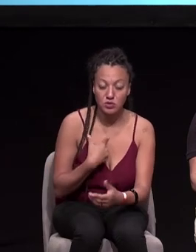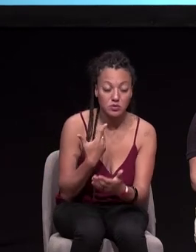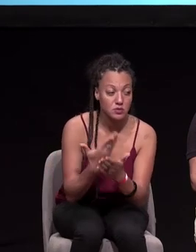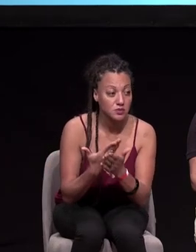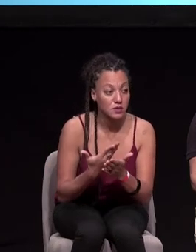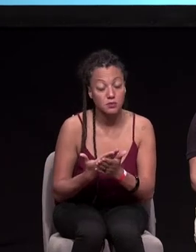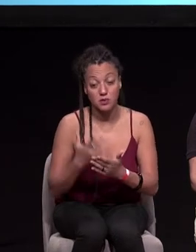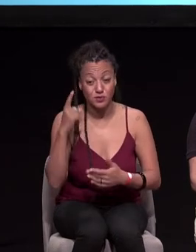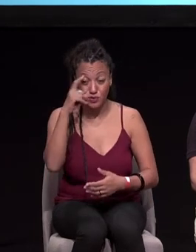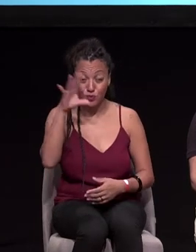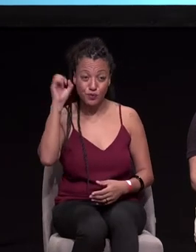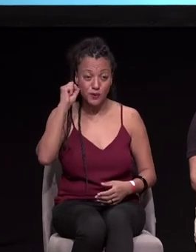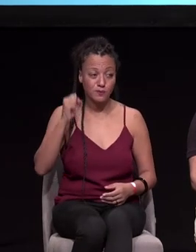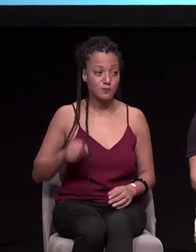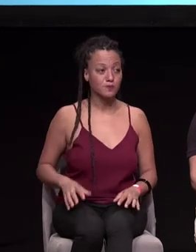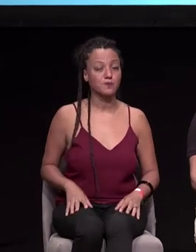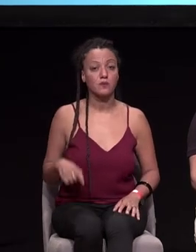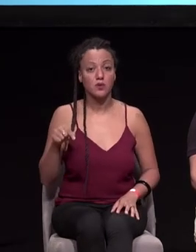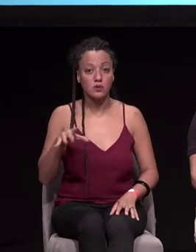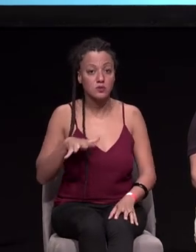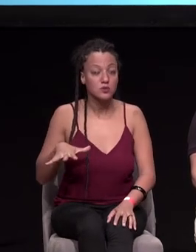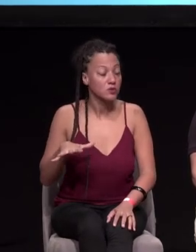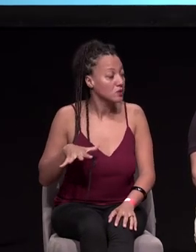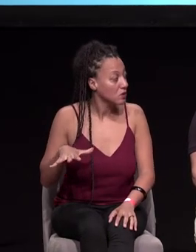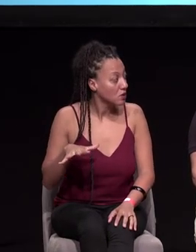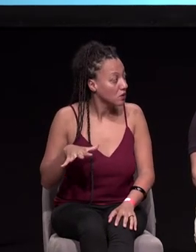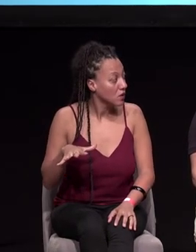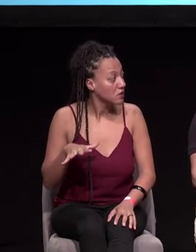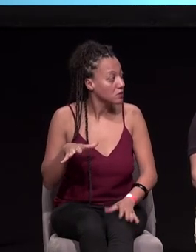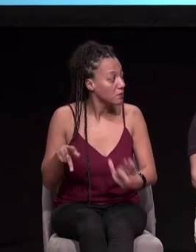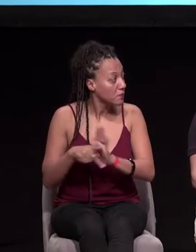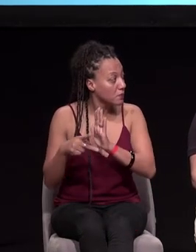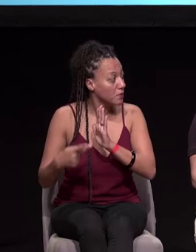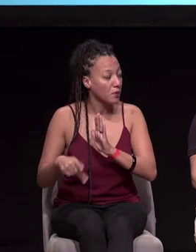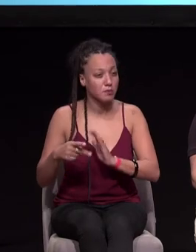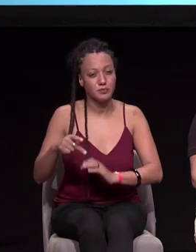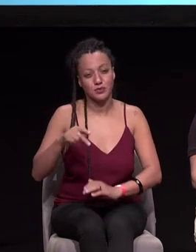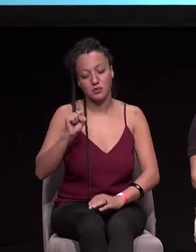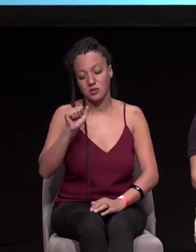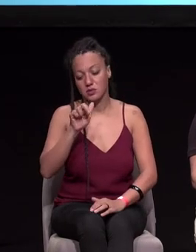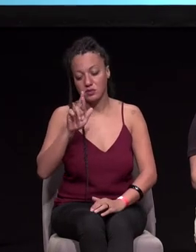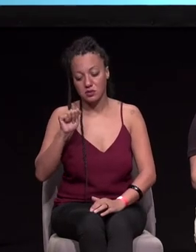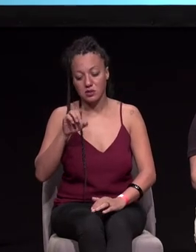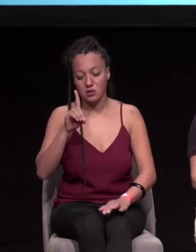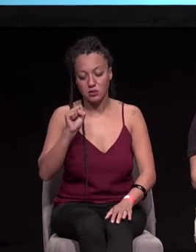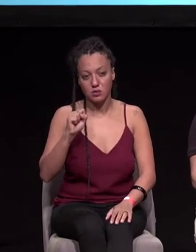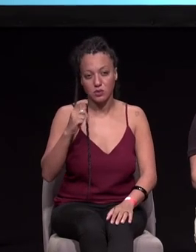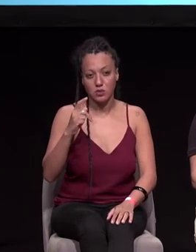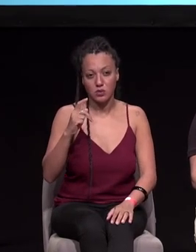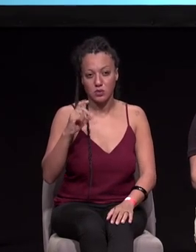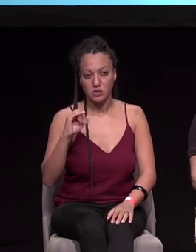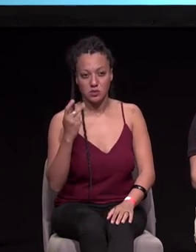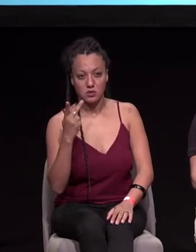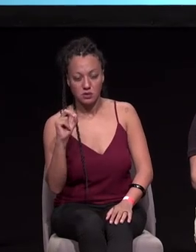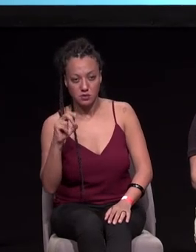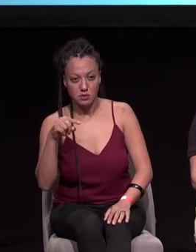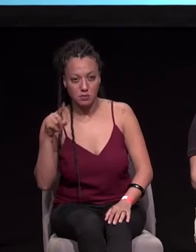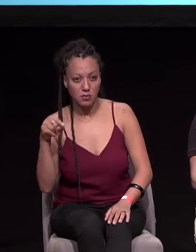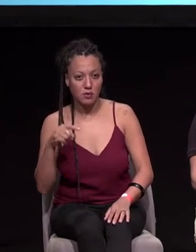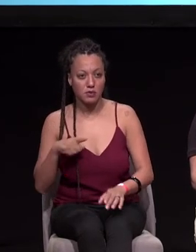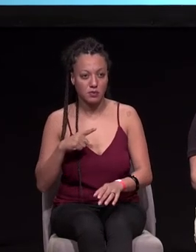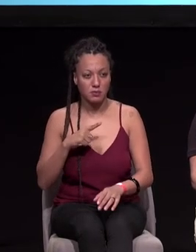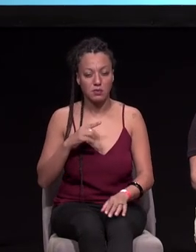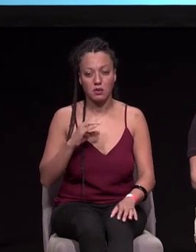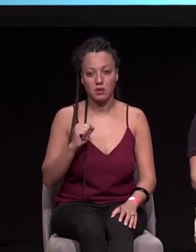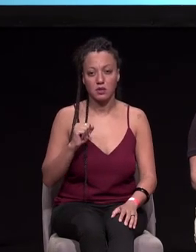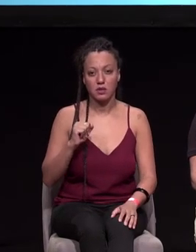que locais são esses o caso muito característico da serra do cipó que tem uma vertente específica do pib do que eles chamam candombe